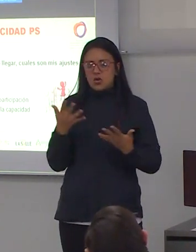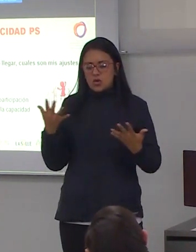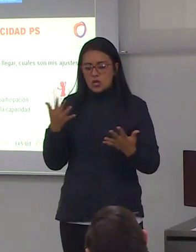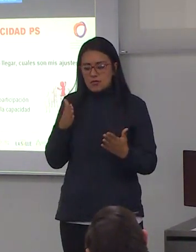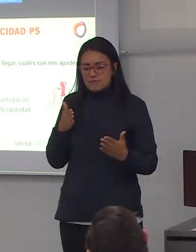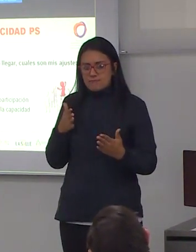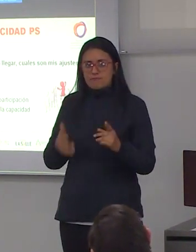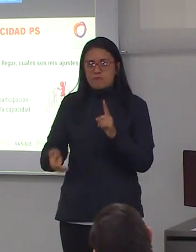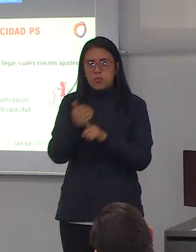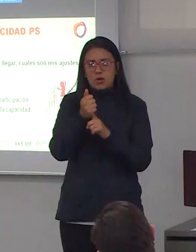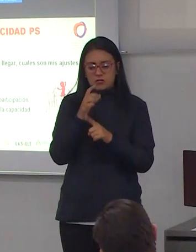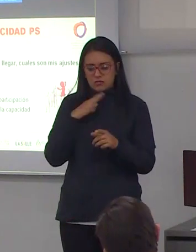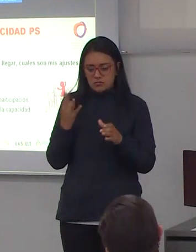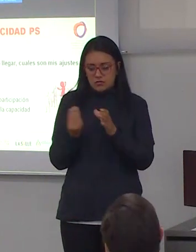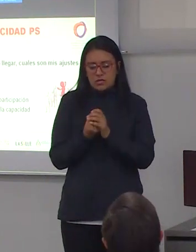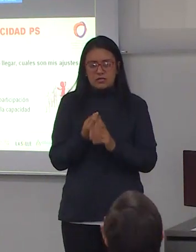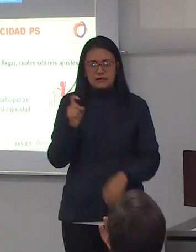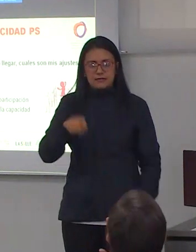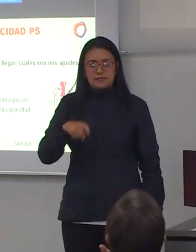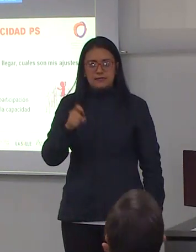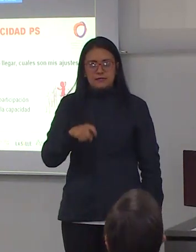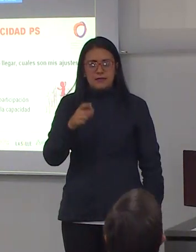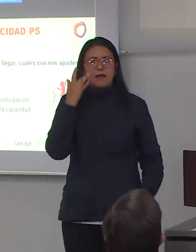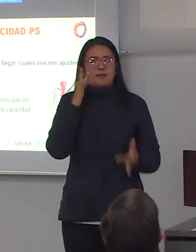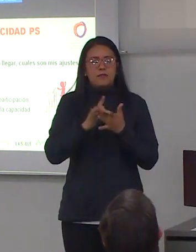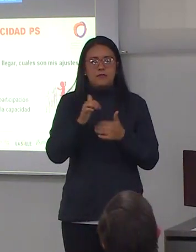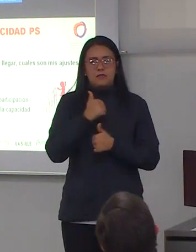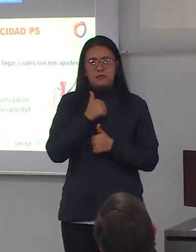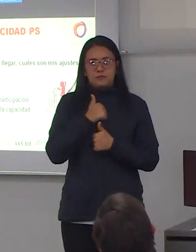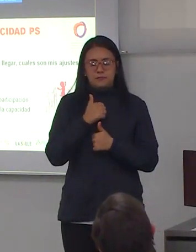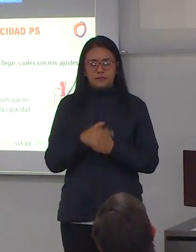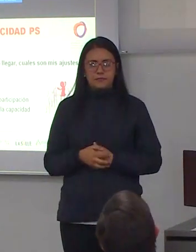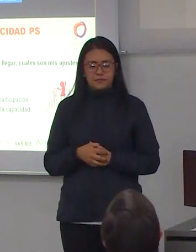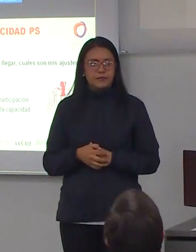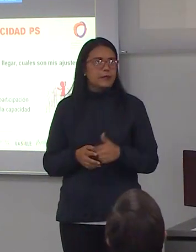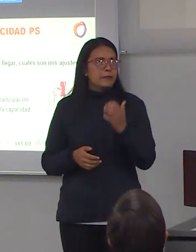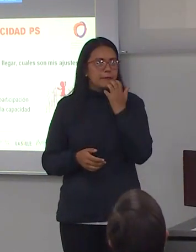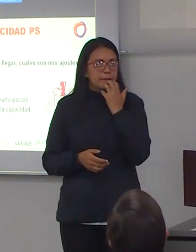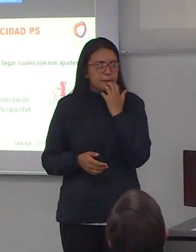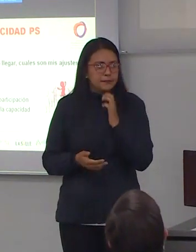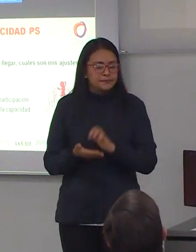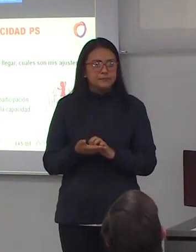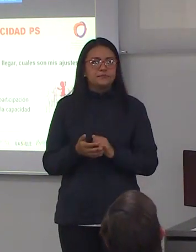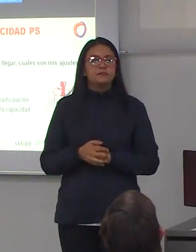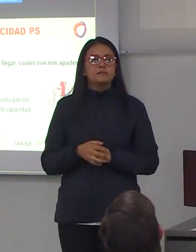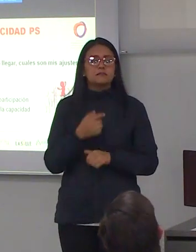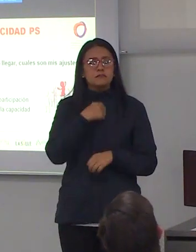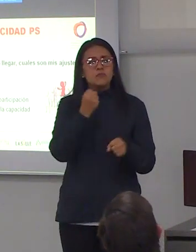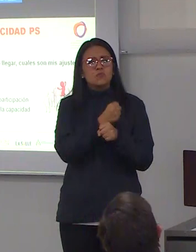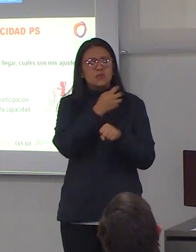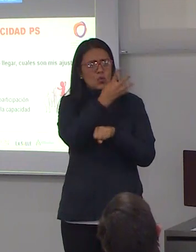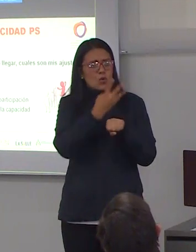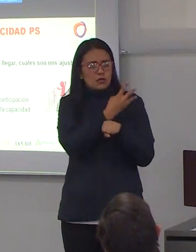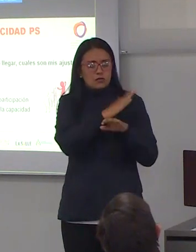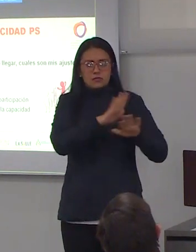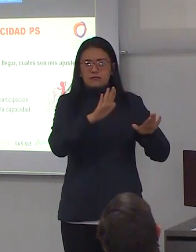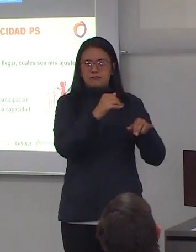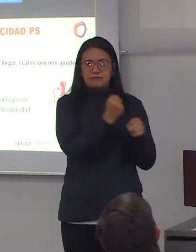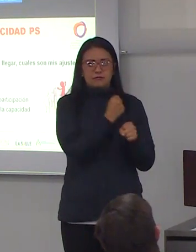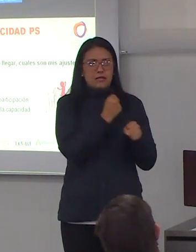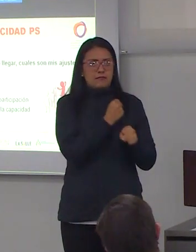qué necesito para poderme incluir eso es parte de la autonomía entonces por ejemplo yo puedo trabajar cuatro horas nomás